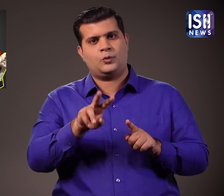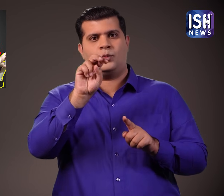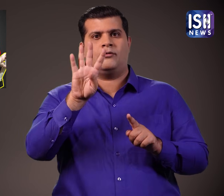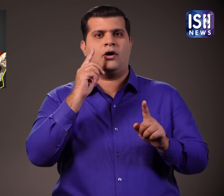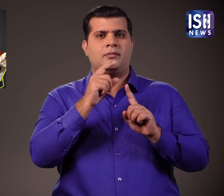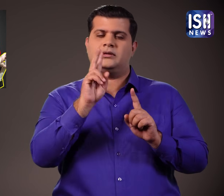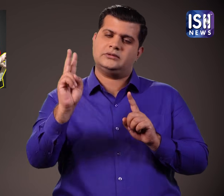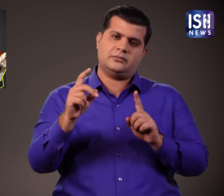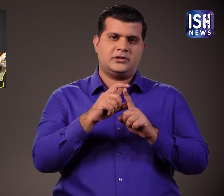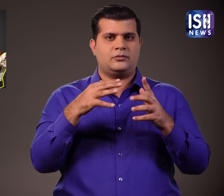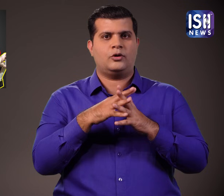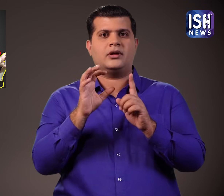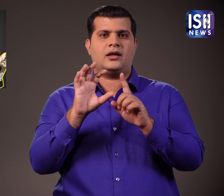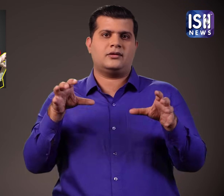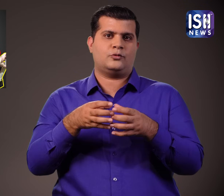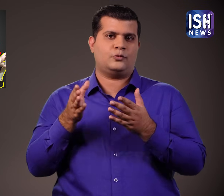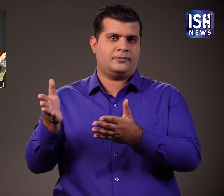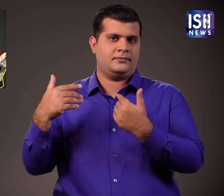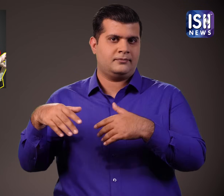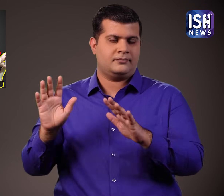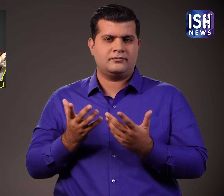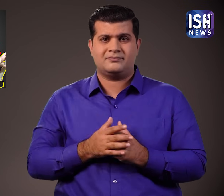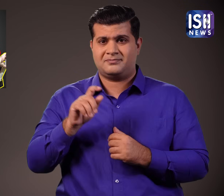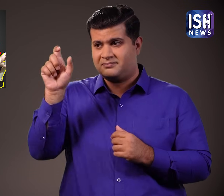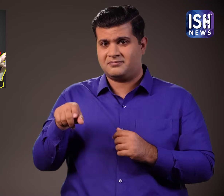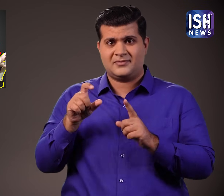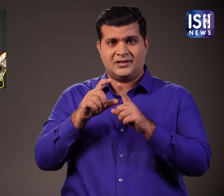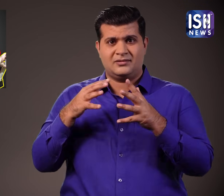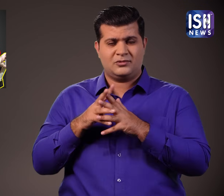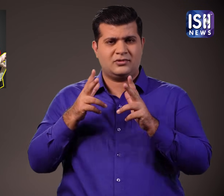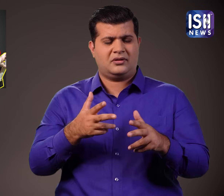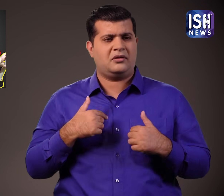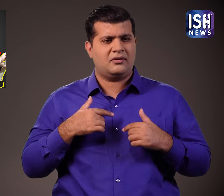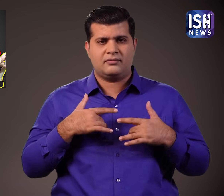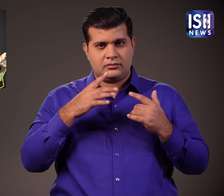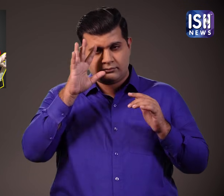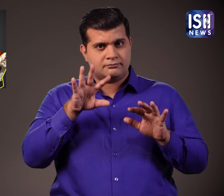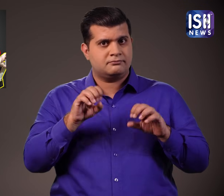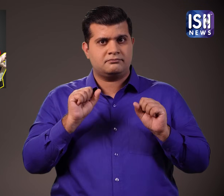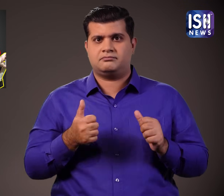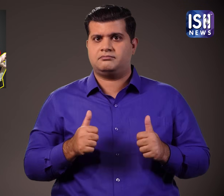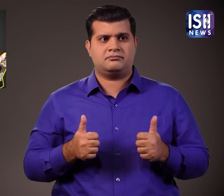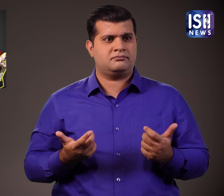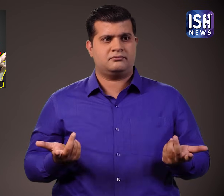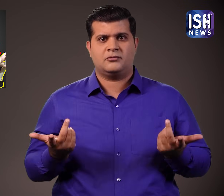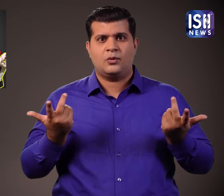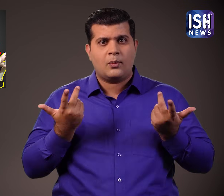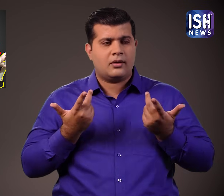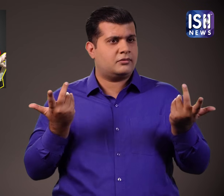दिल्ली कैपिल्स के लिए खेलेंगे वार्नर ने कहा था कारण समझना मुश्किल है आप नहीं जानते